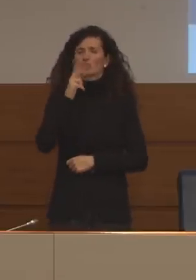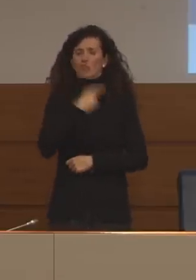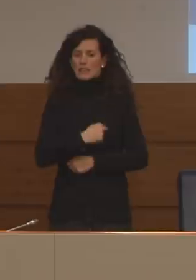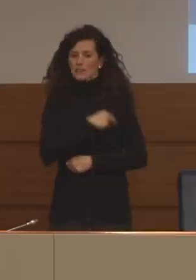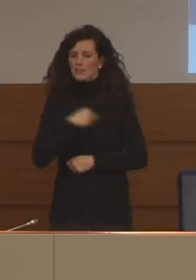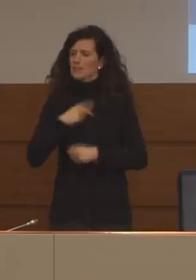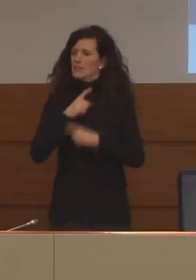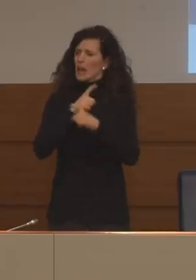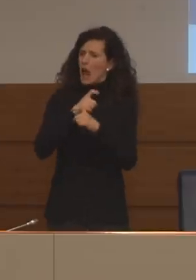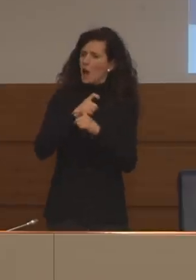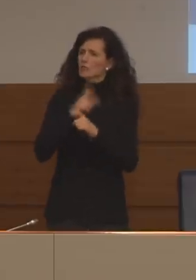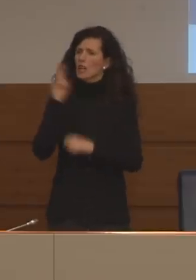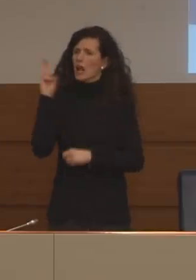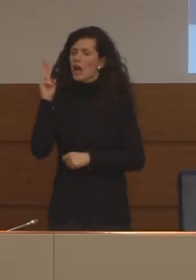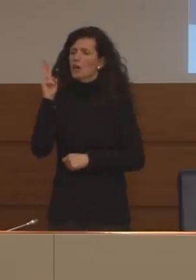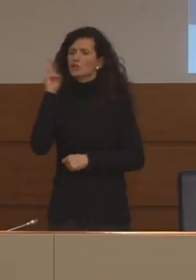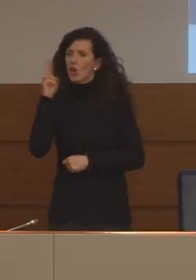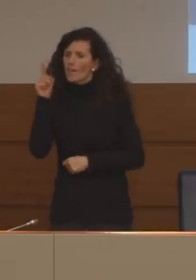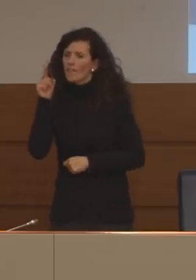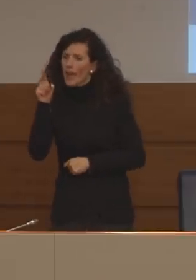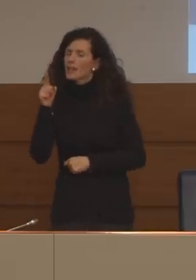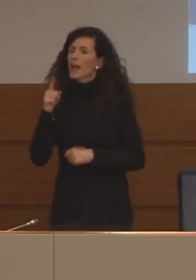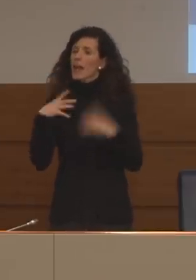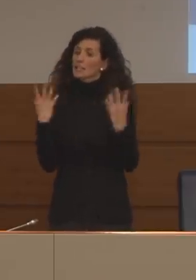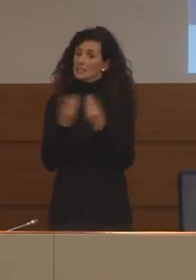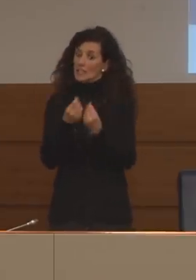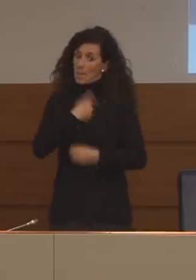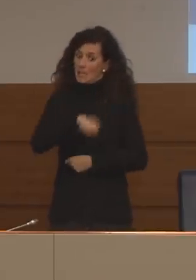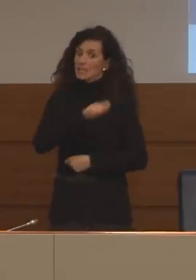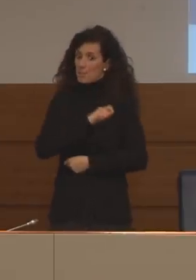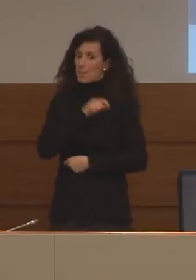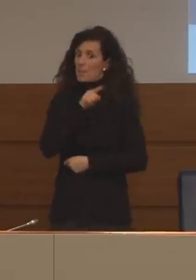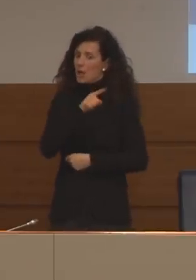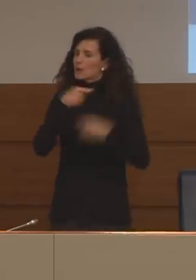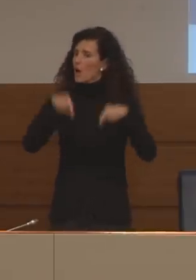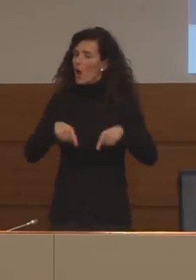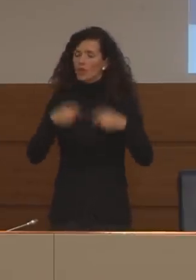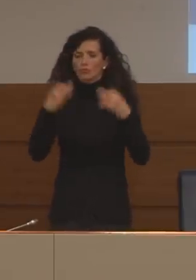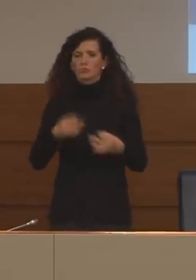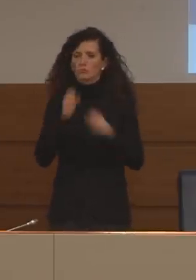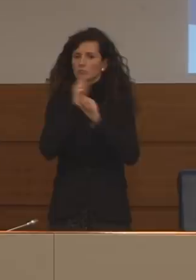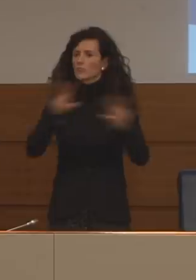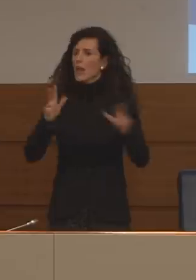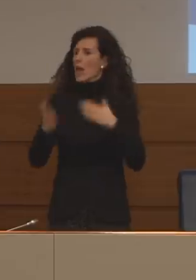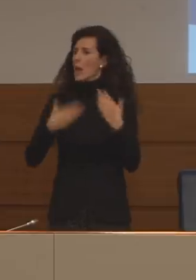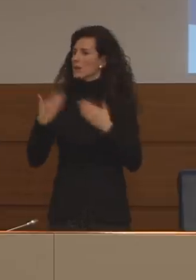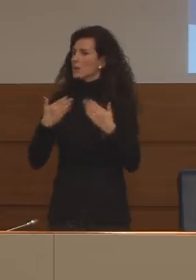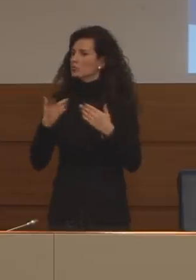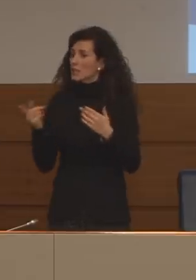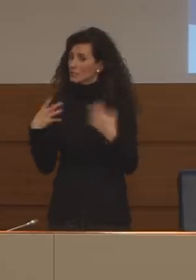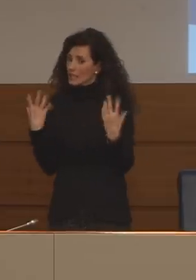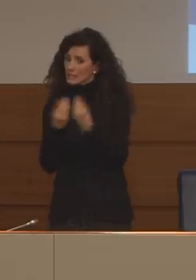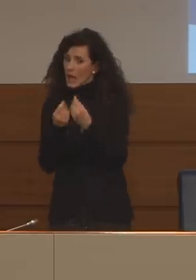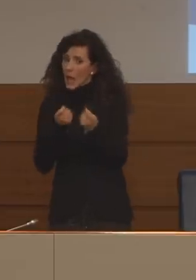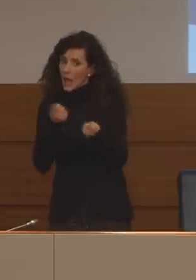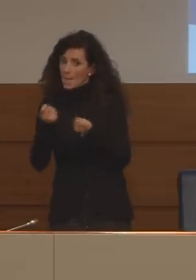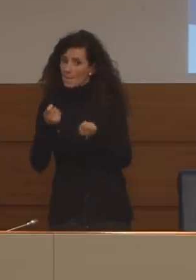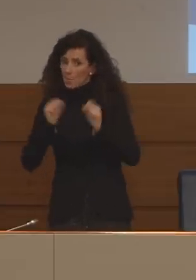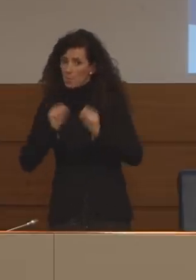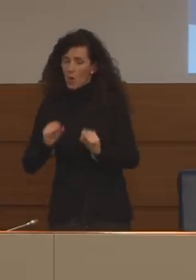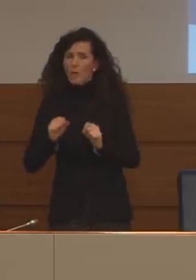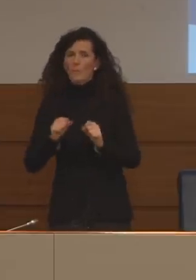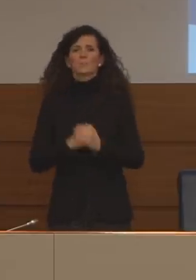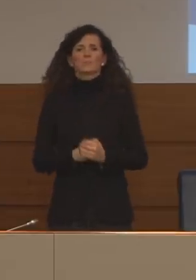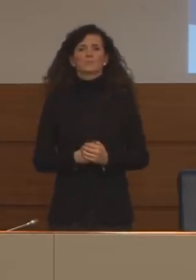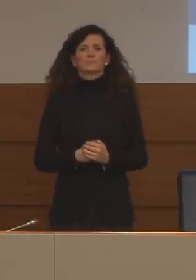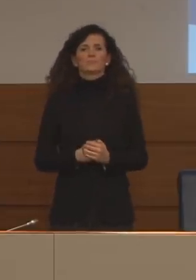e slovenia e in particolare con la spagna che oggi ha dichiarato lo stato di emergenza allora noi abbiamo un